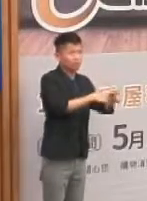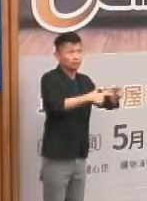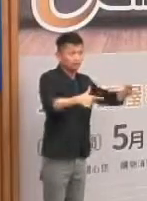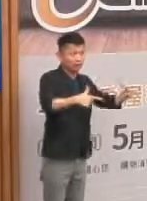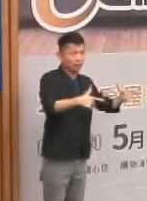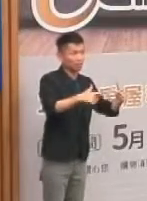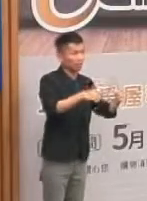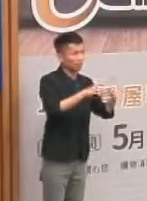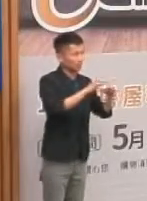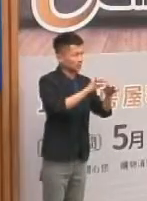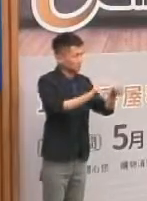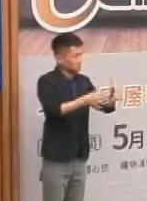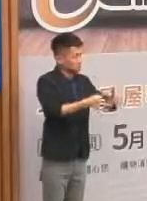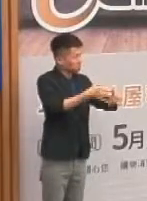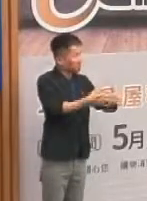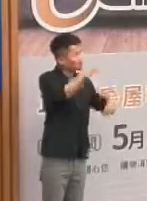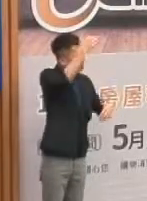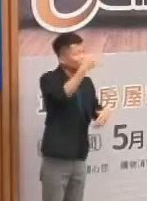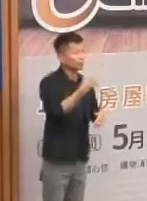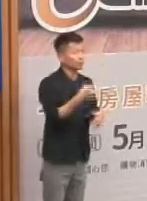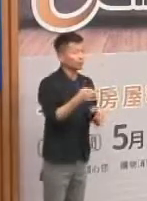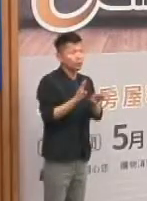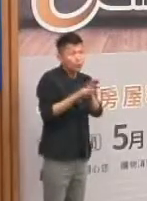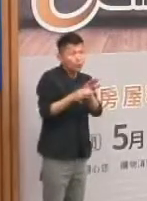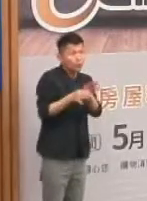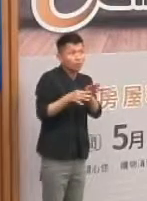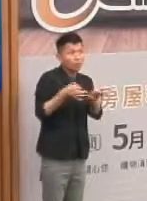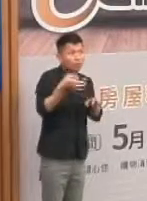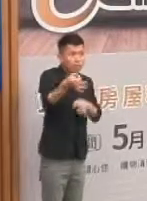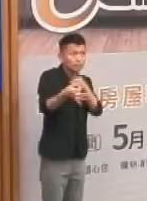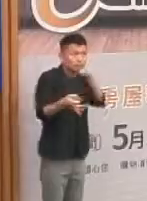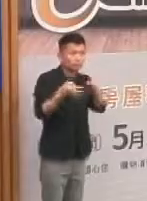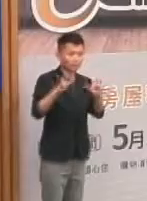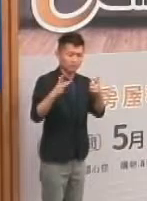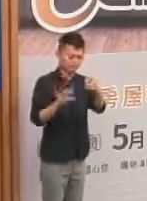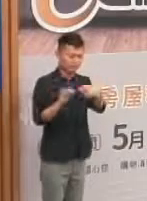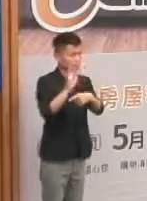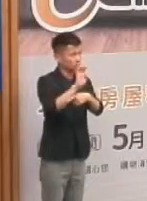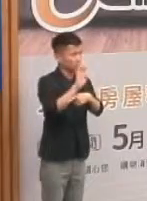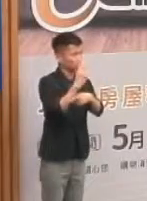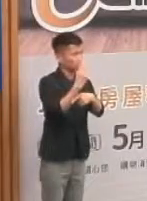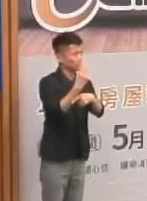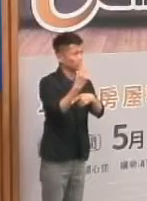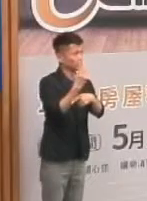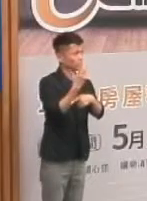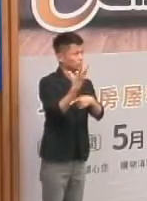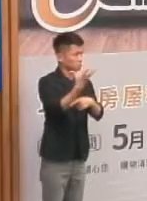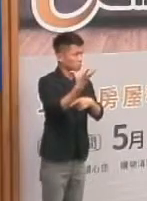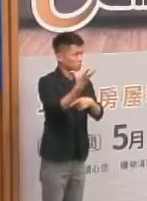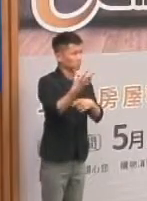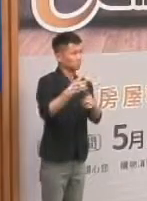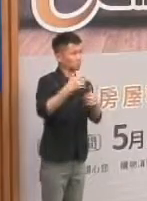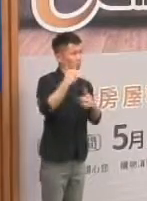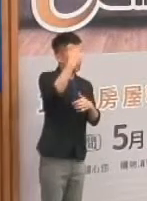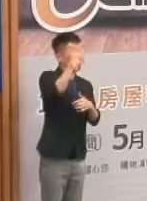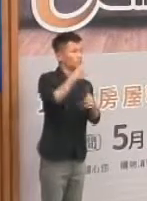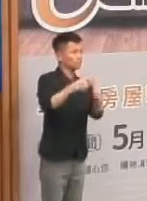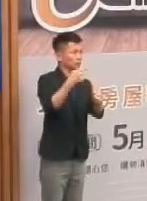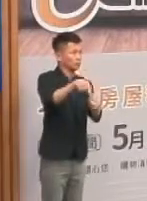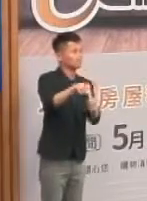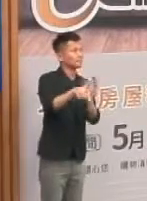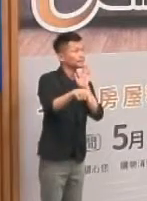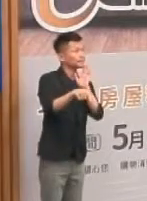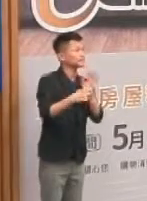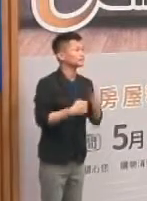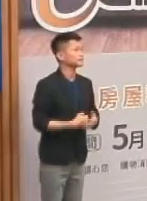较好，所以它营业用的那个税额占到高达42%，是最高的一个税额的一个